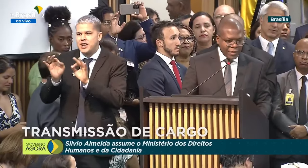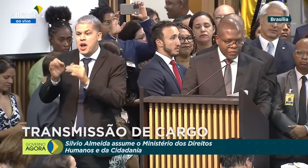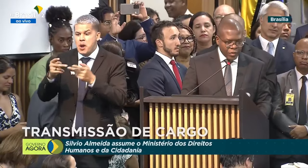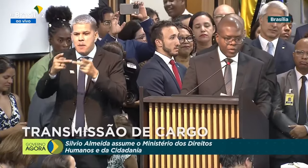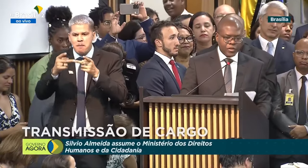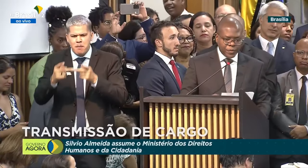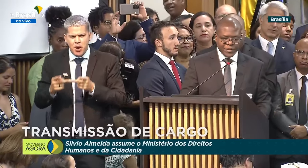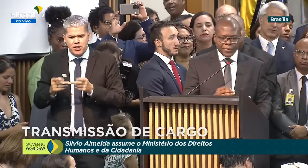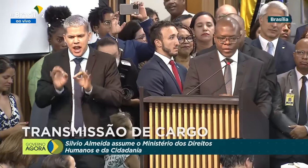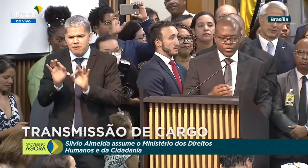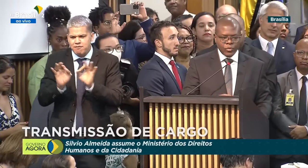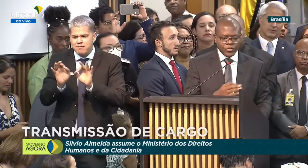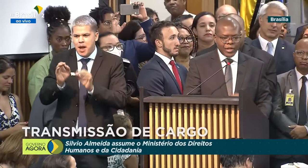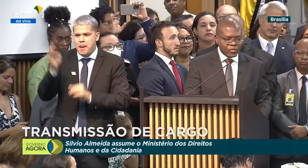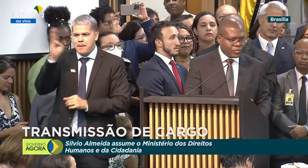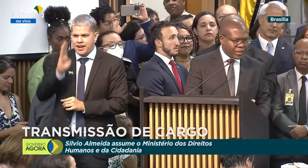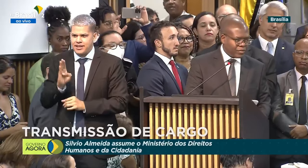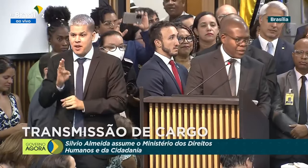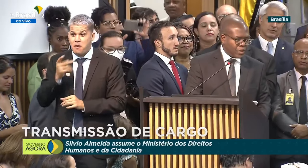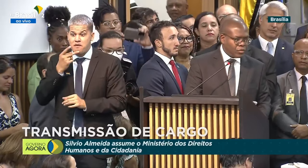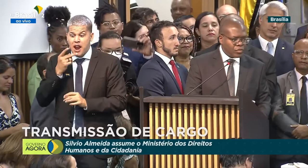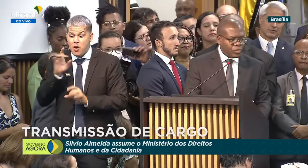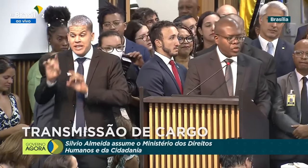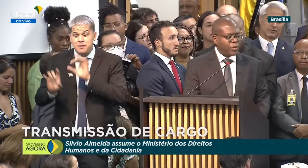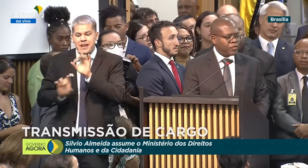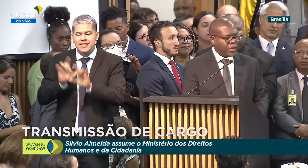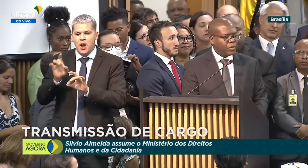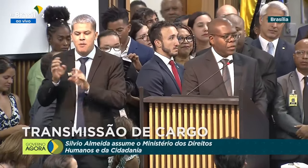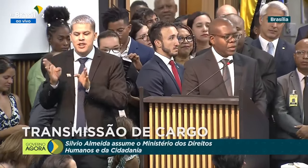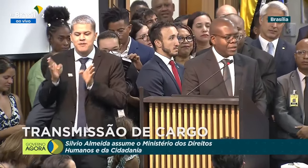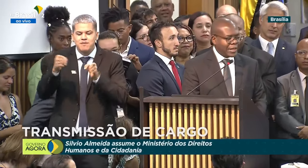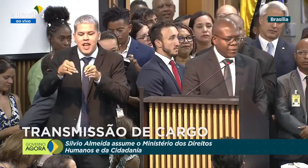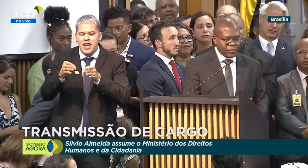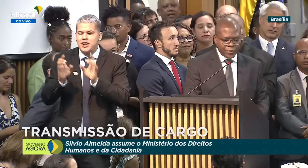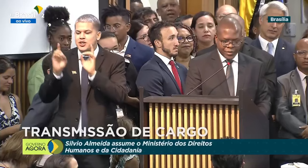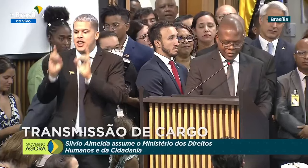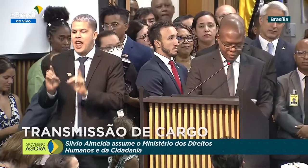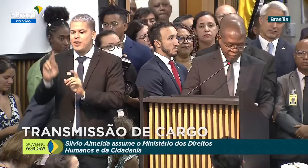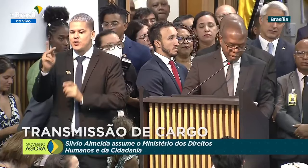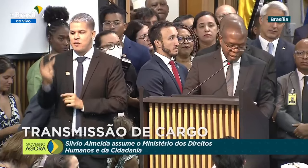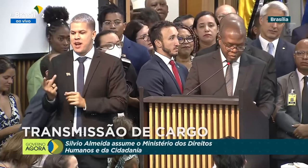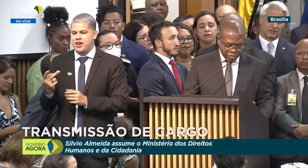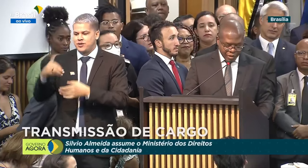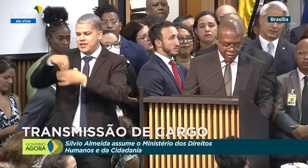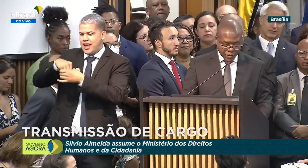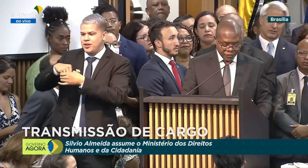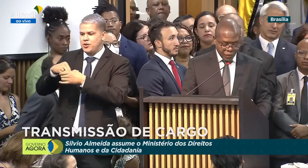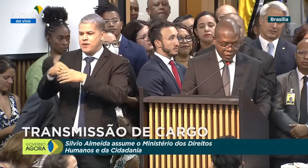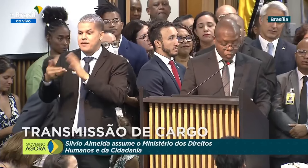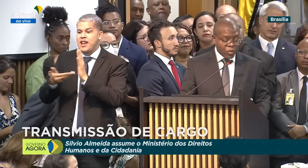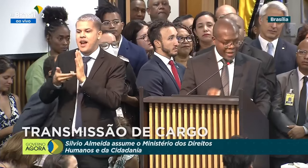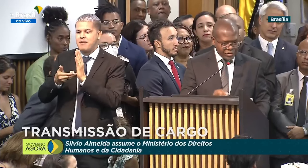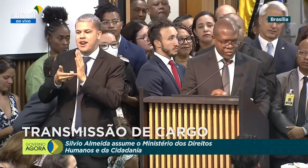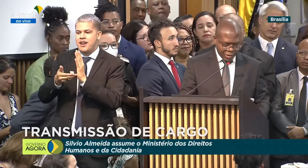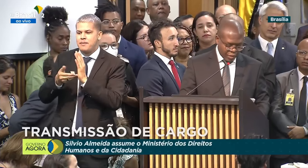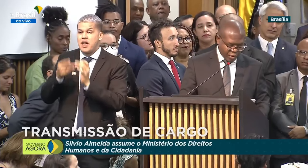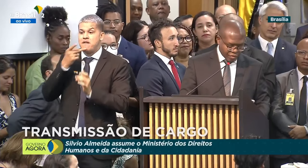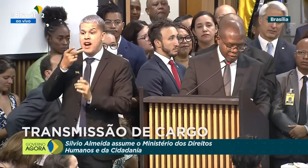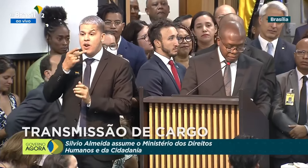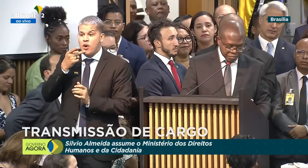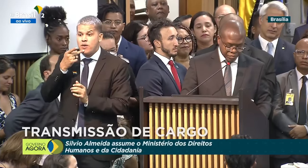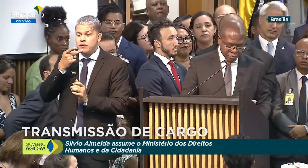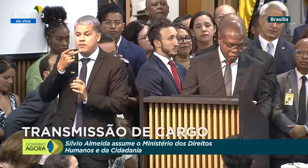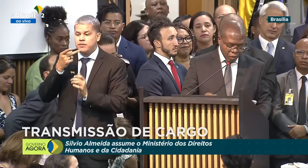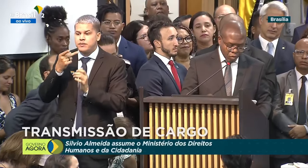e ele falou especificamente sobre os Direitos Humanos no discurso que proferiu na Câmara dos Deputados ele diz o seguinte o Congresso Nacional